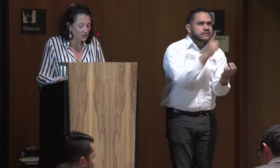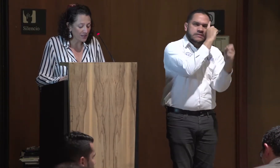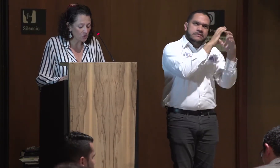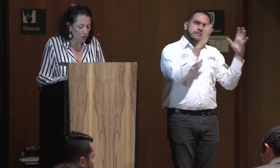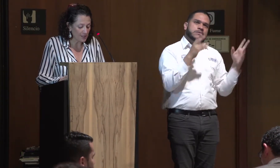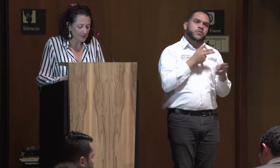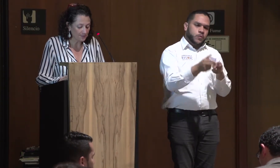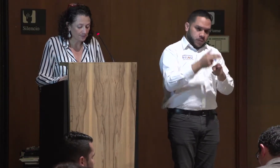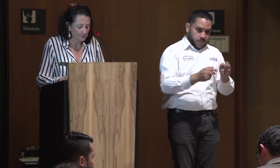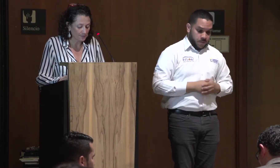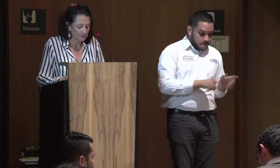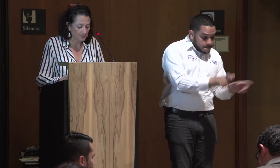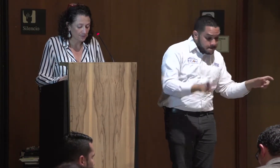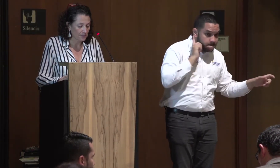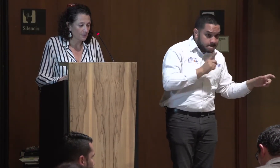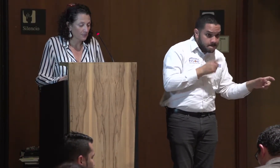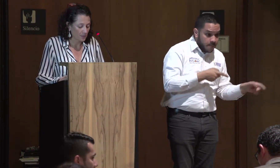Las personas sordas